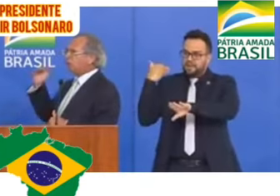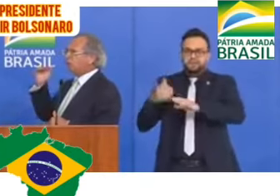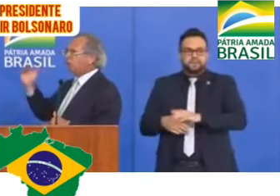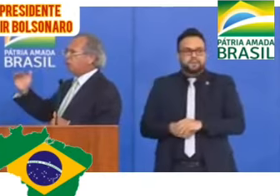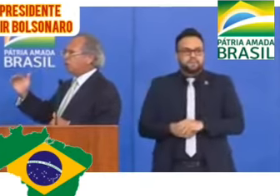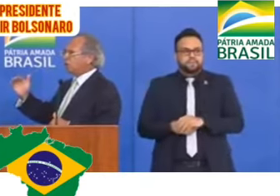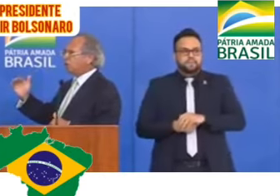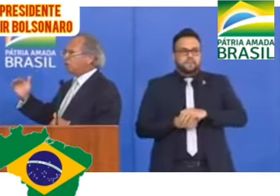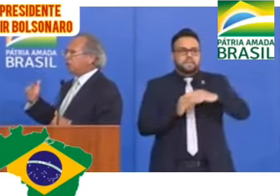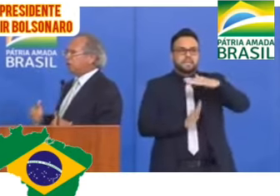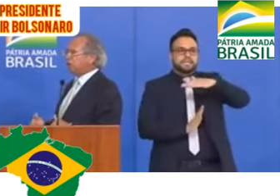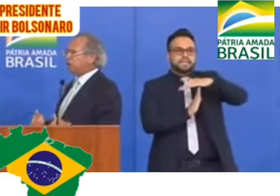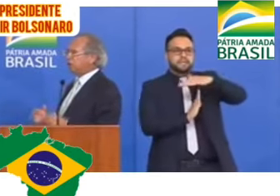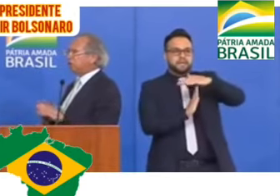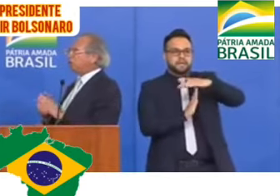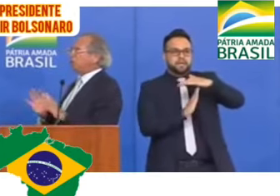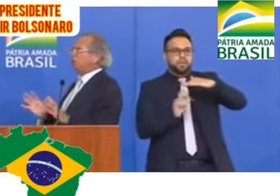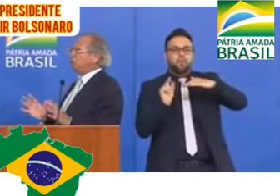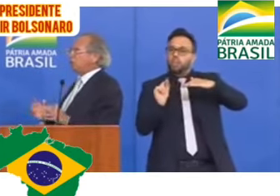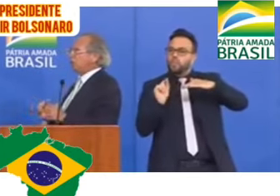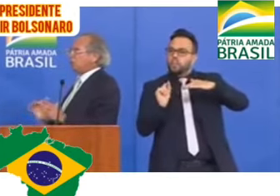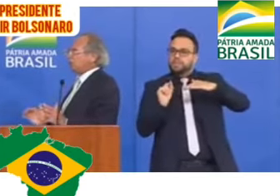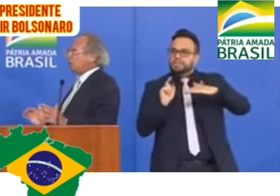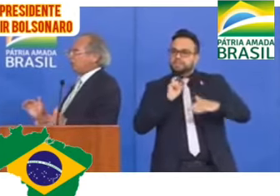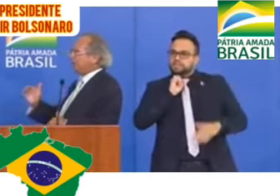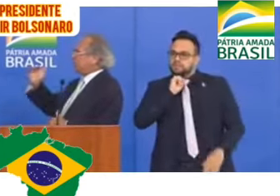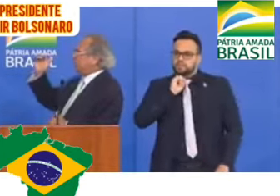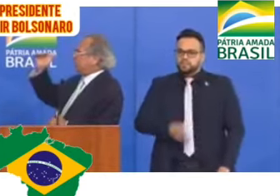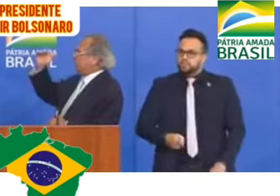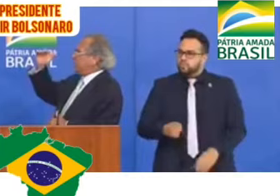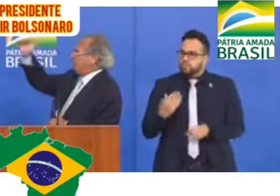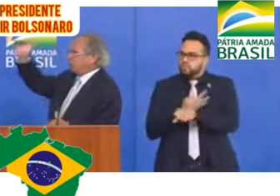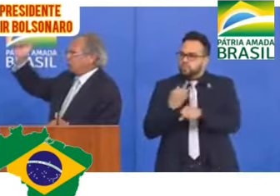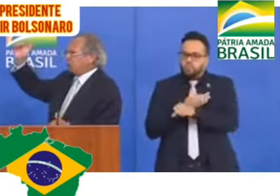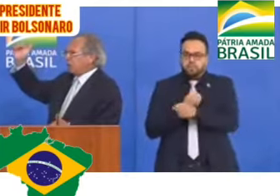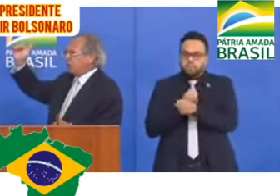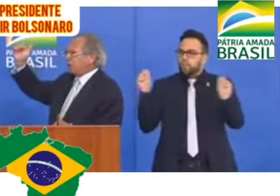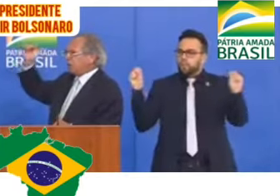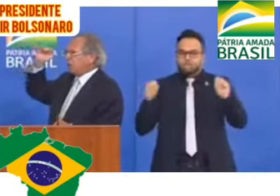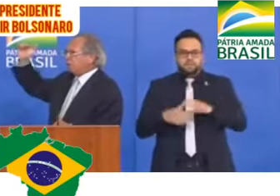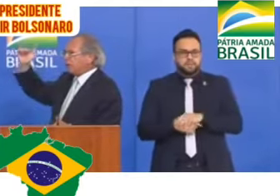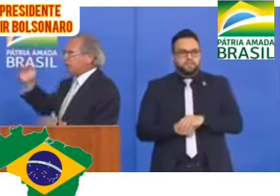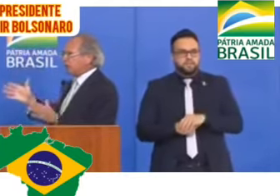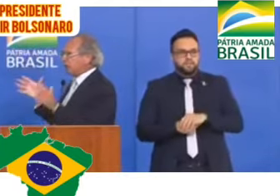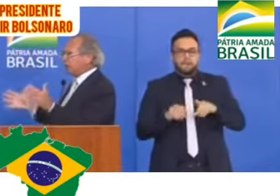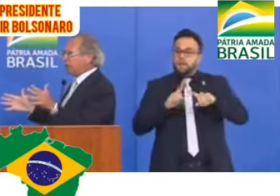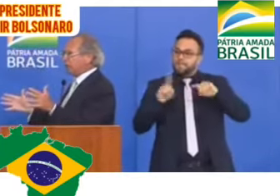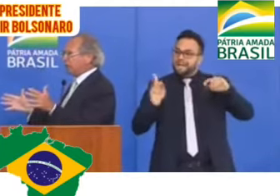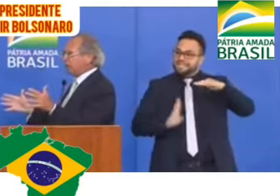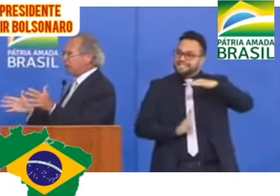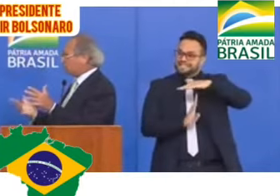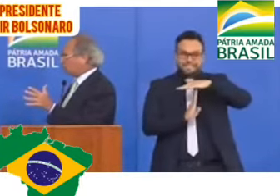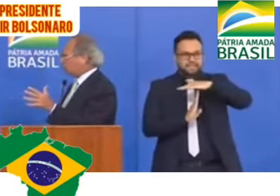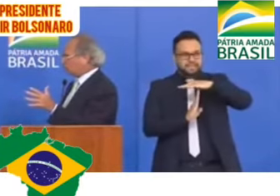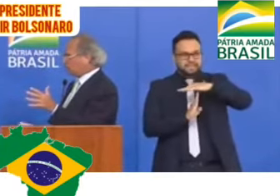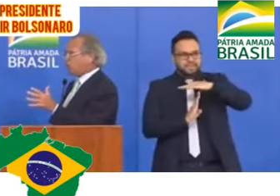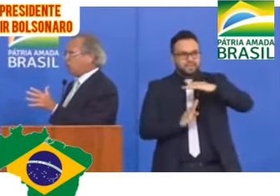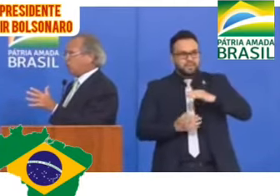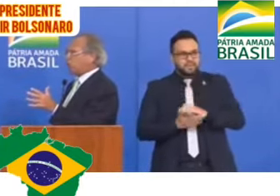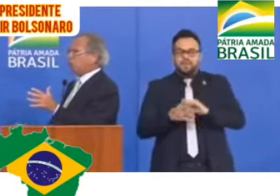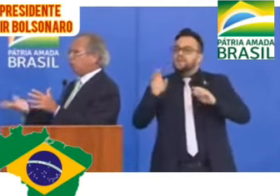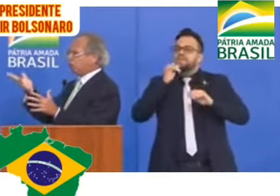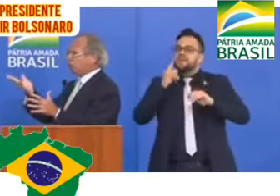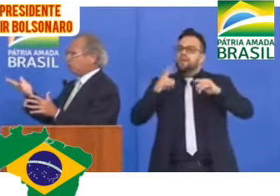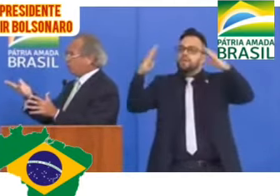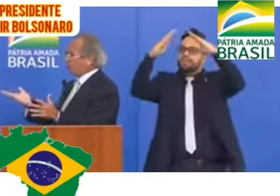o teto é um default. O teto é o seguinte: não aguento mais, não sei fazer, bota um teto. Agora, o teto sem as paredes e com